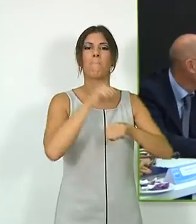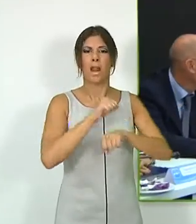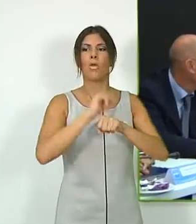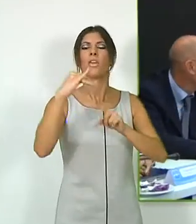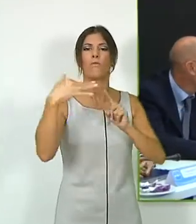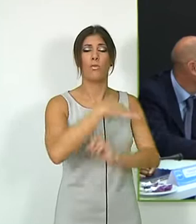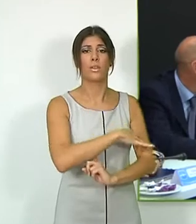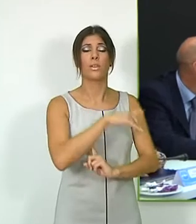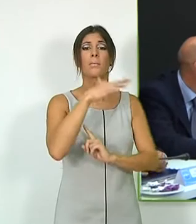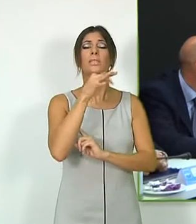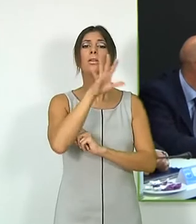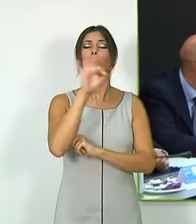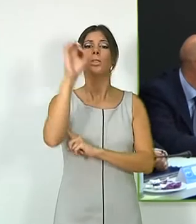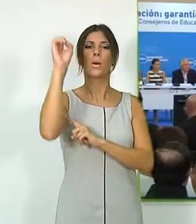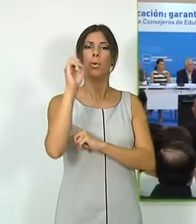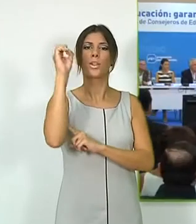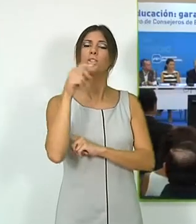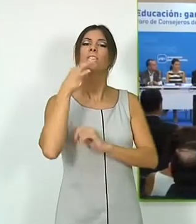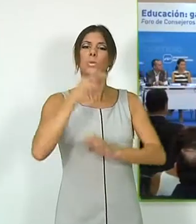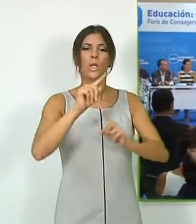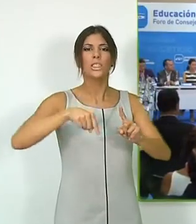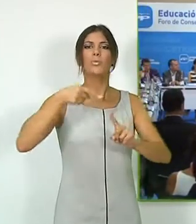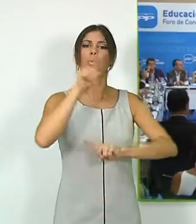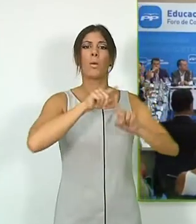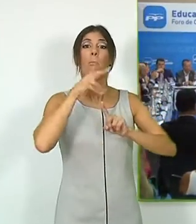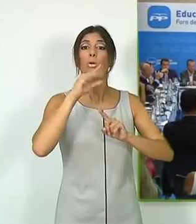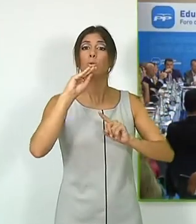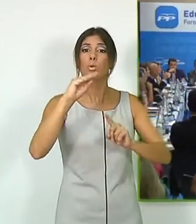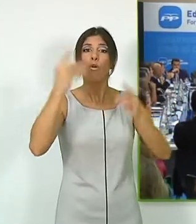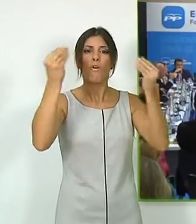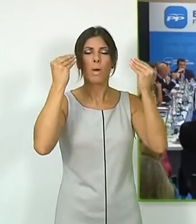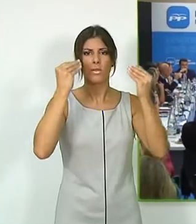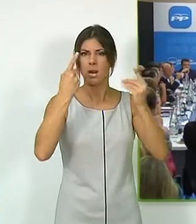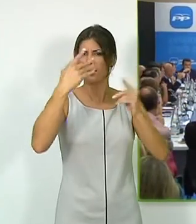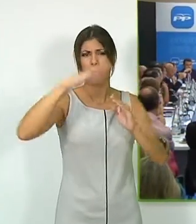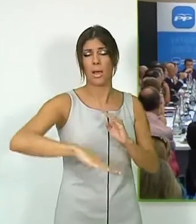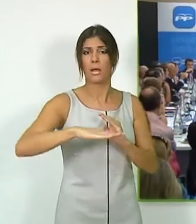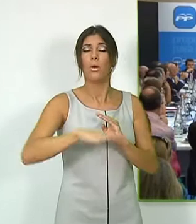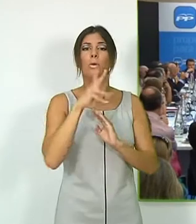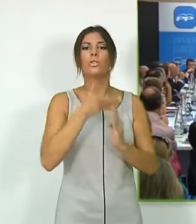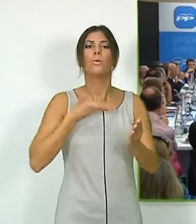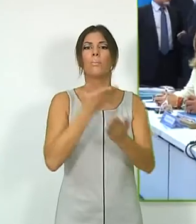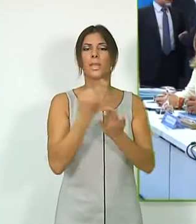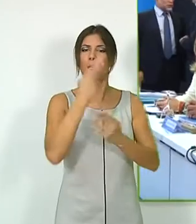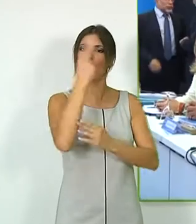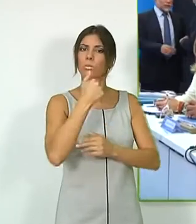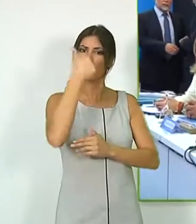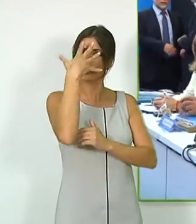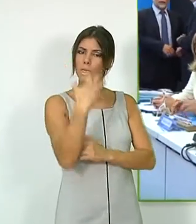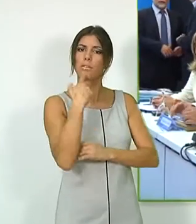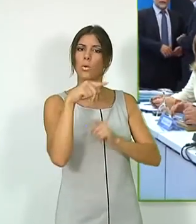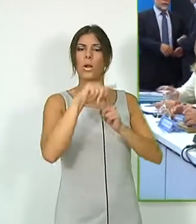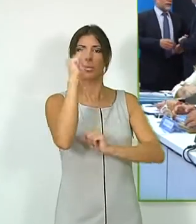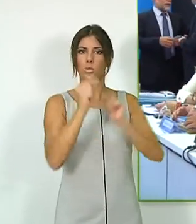de parados y que de ellos el 50% tendrán problemas por su baja formación académica. Es por ello que ha pedido un